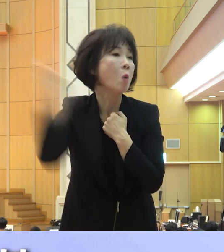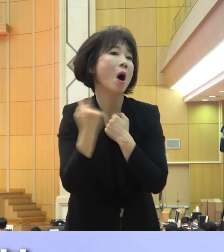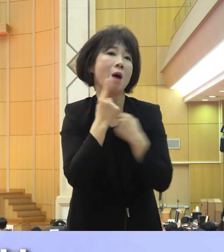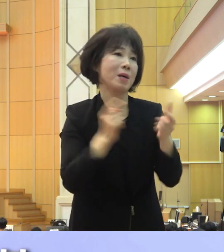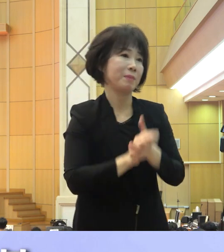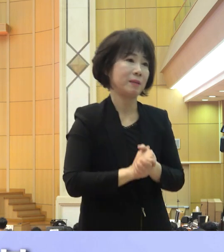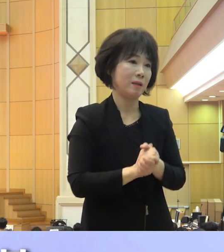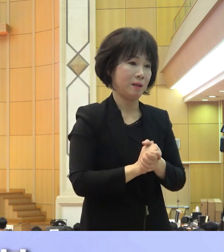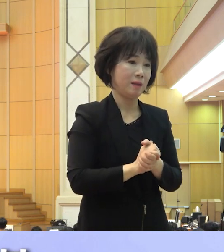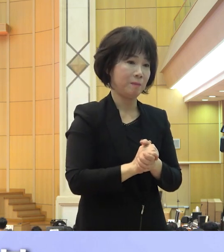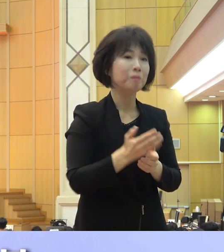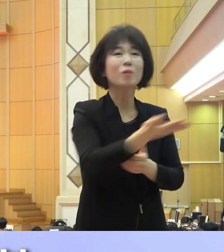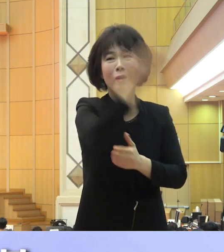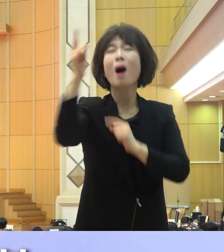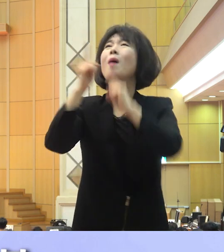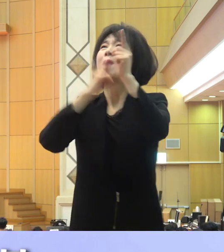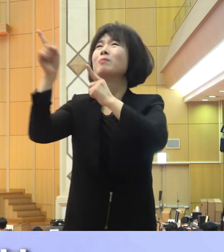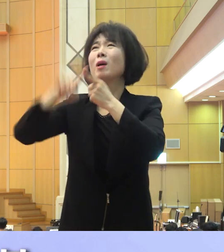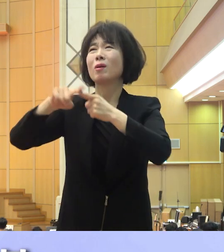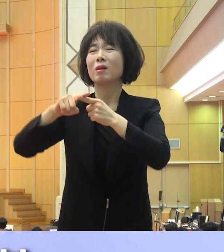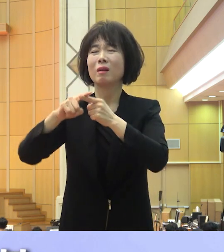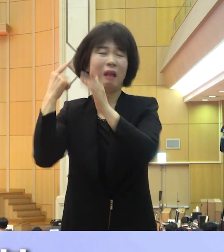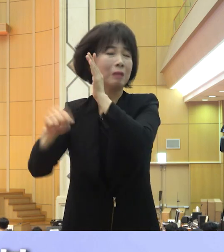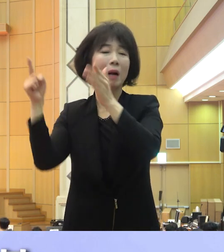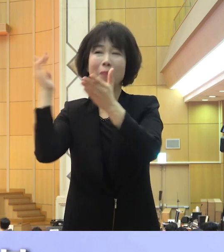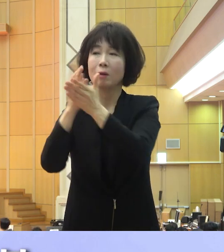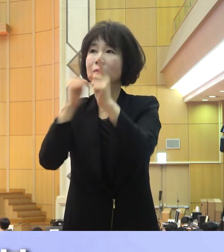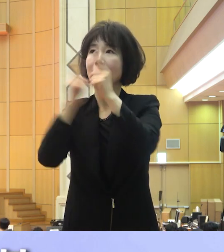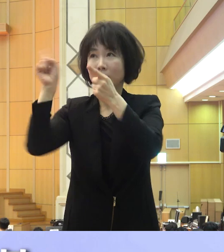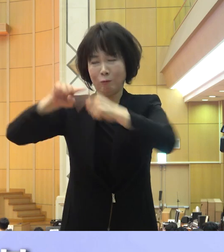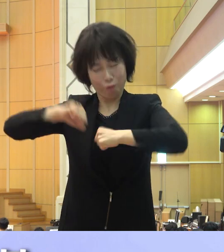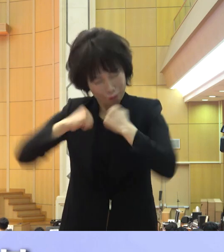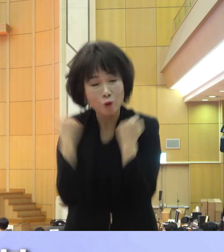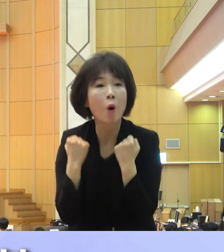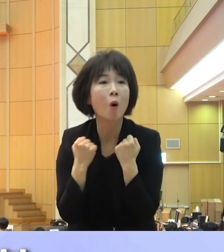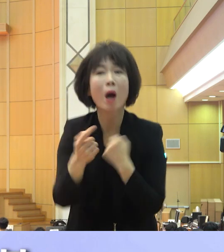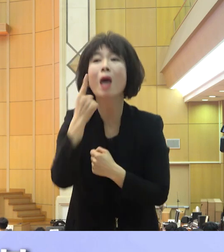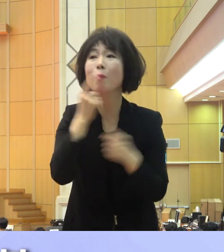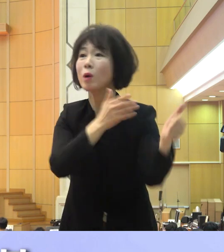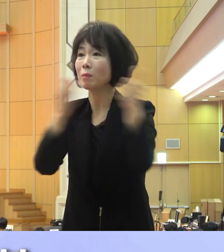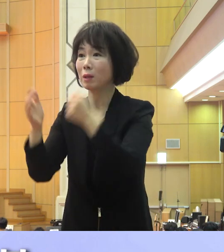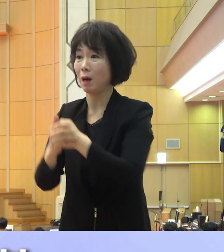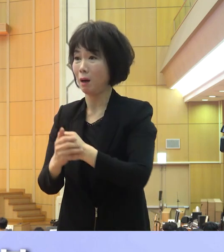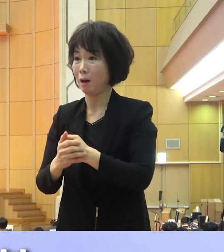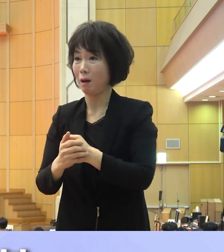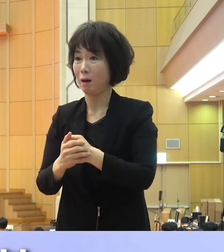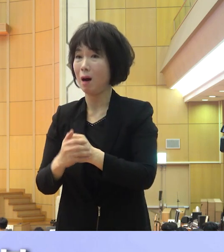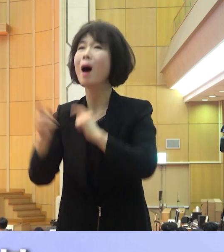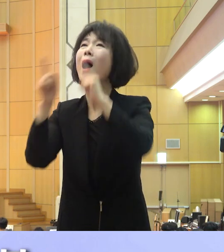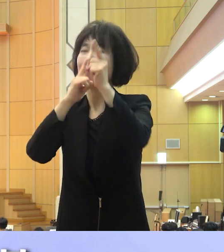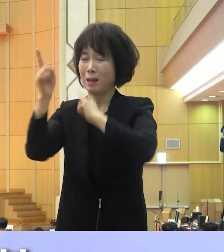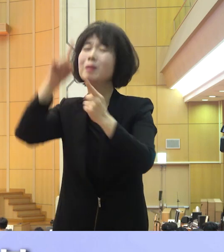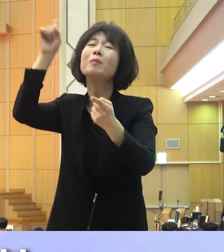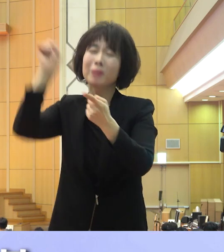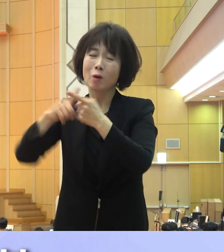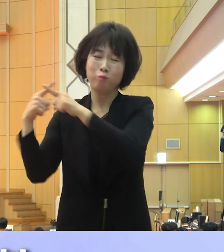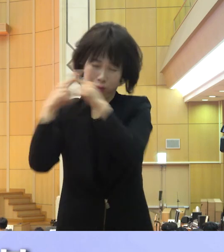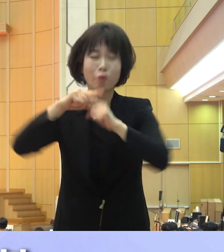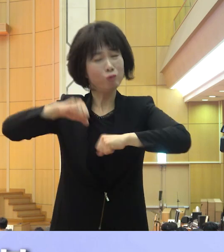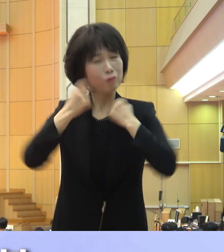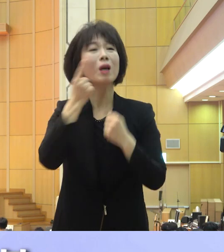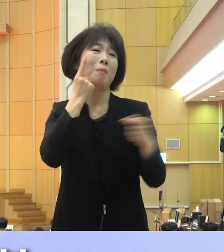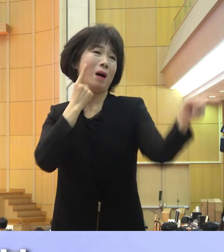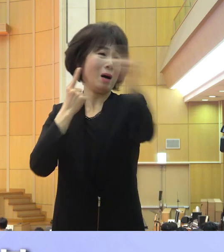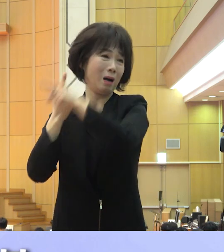되죠? 말씀대로 순종만 하면 됩니다. 그냥 오늘 주일날 왜 이렇게 목사님이 설교하는지 아세요?